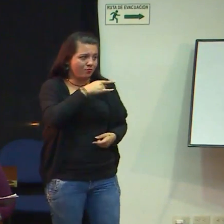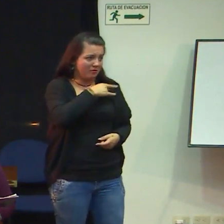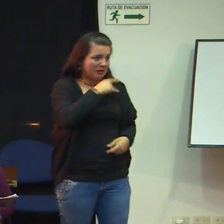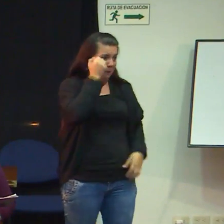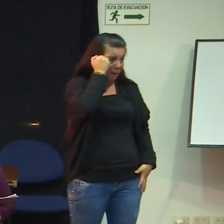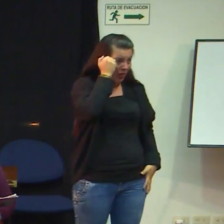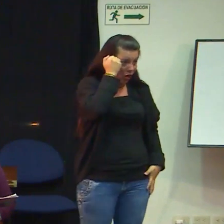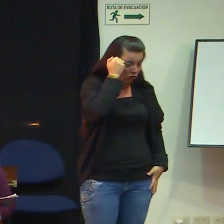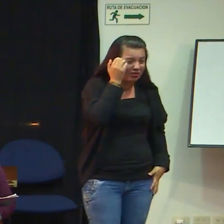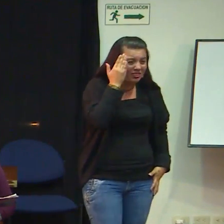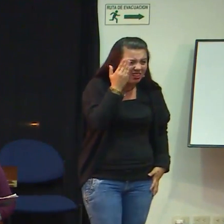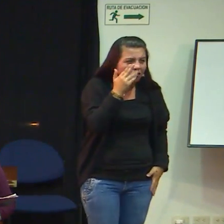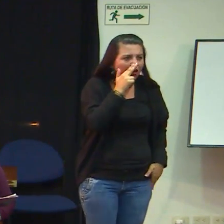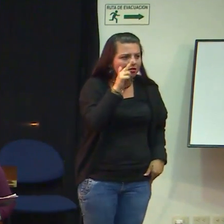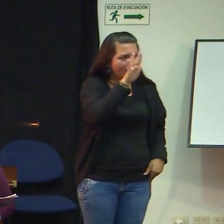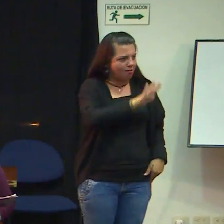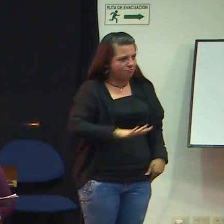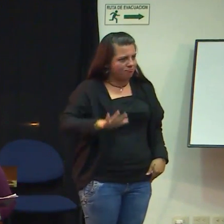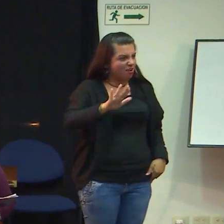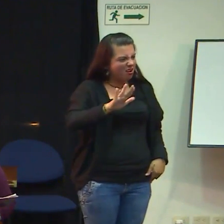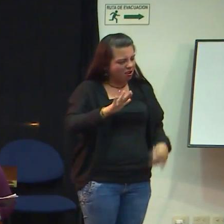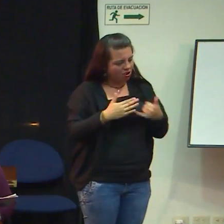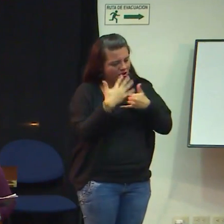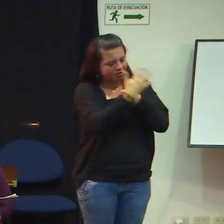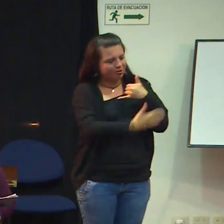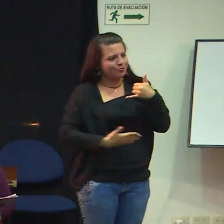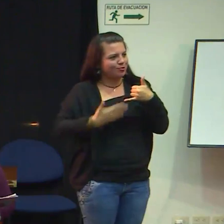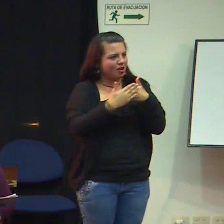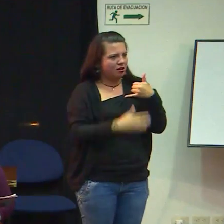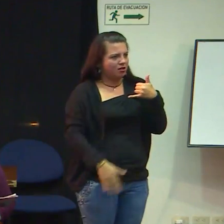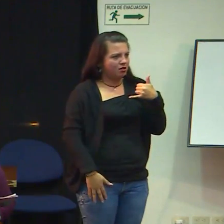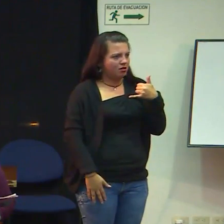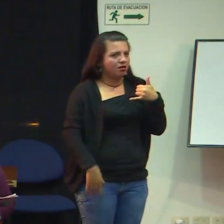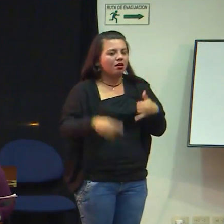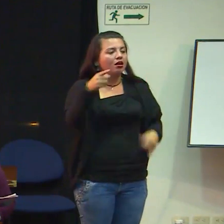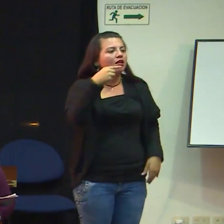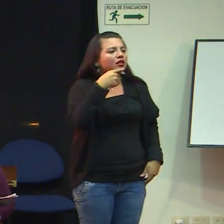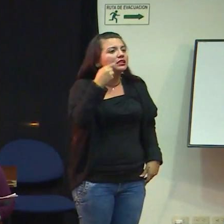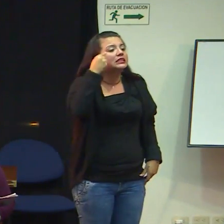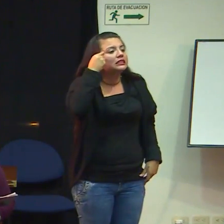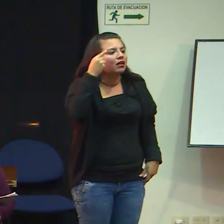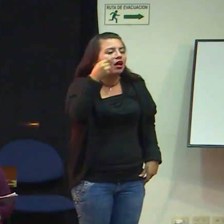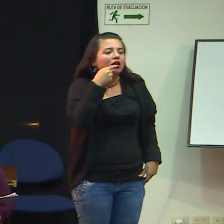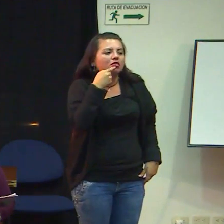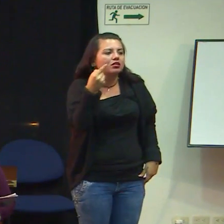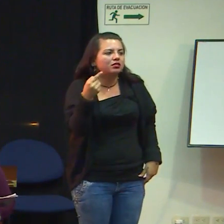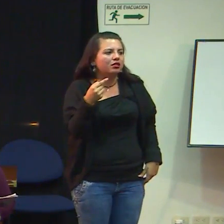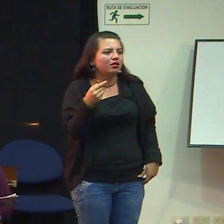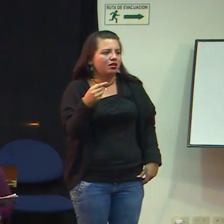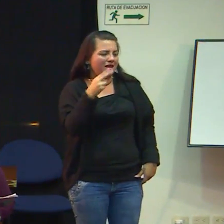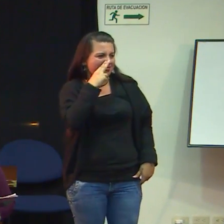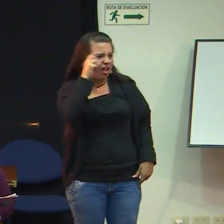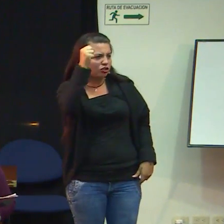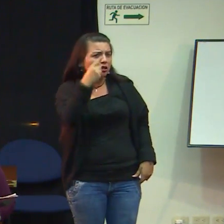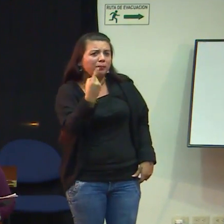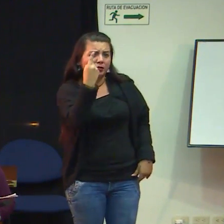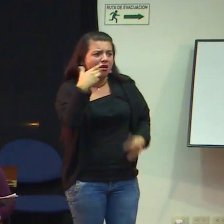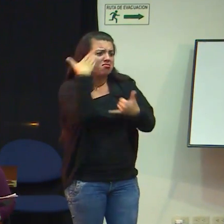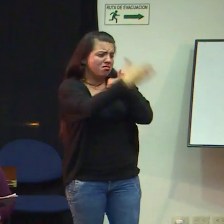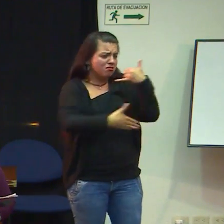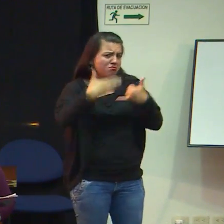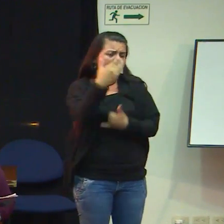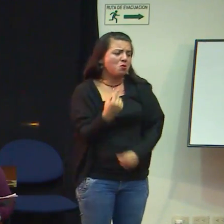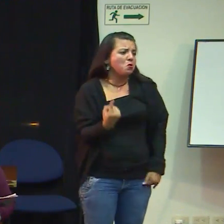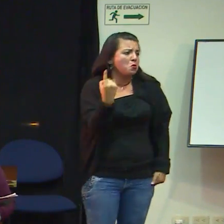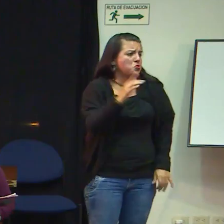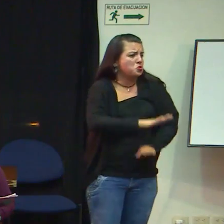la universidad pedagógica es de carácter nacional, ¿sí? A nosotros nos han vendido mucho el cuento que la única universidad de carácter nacional es la Nacho. Nosotros hemos